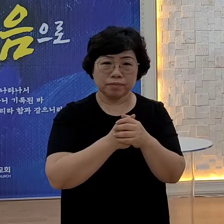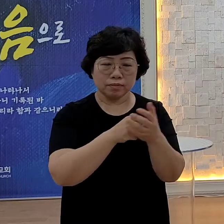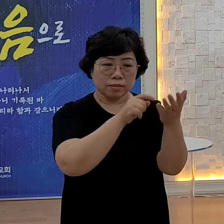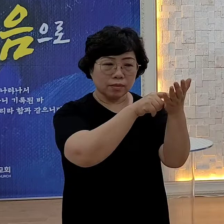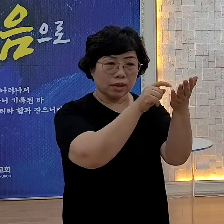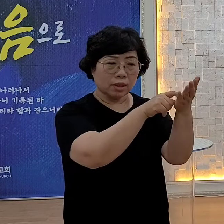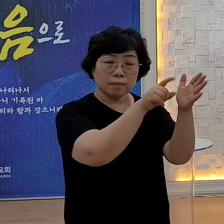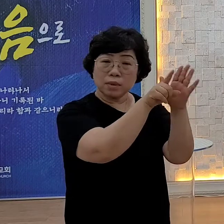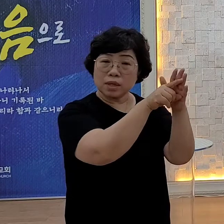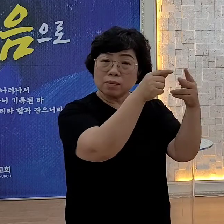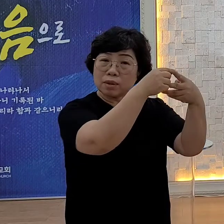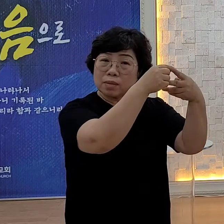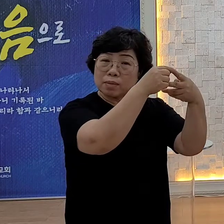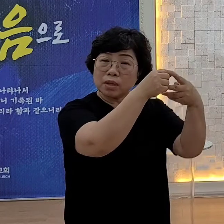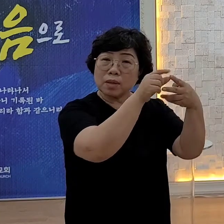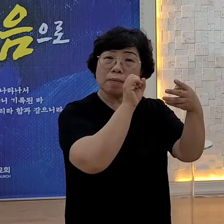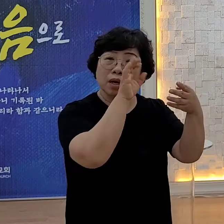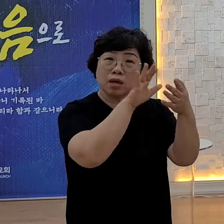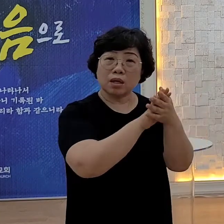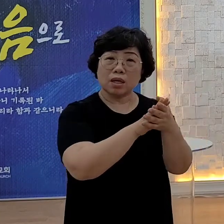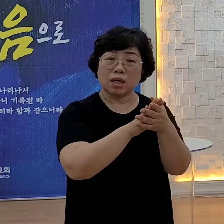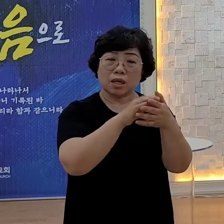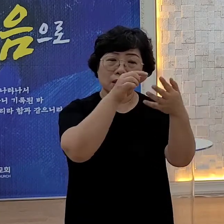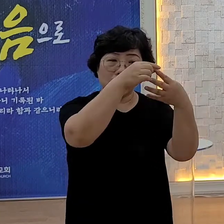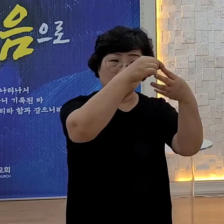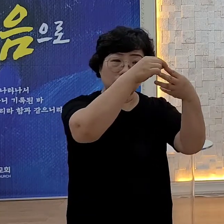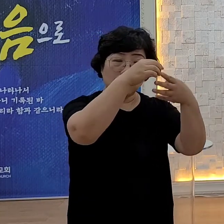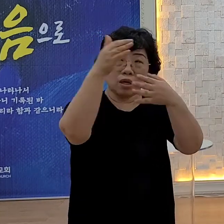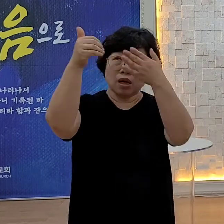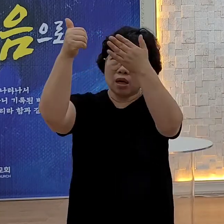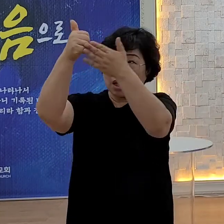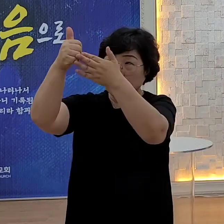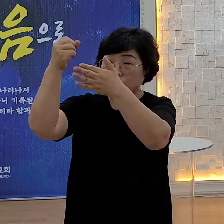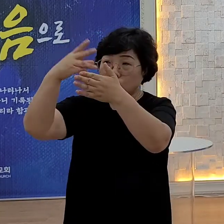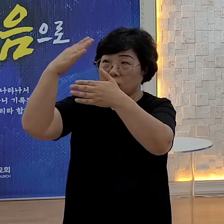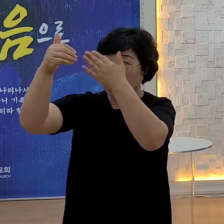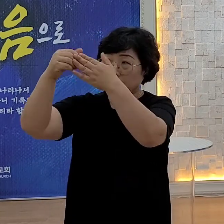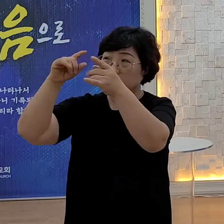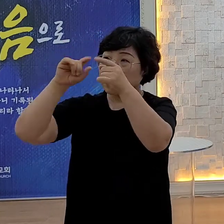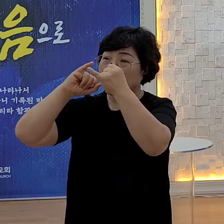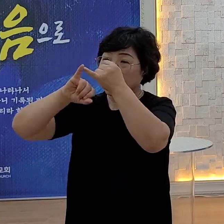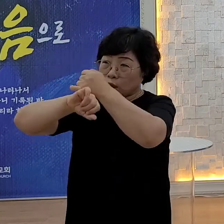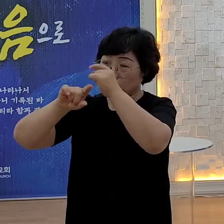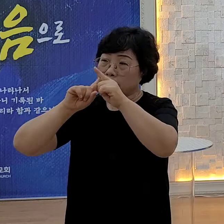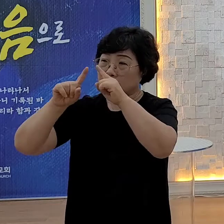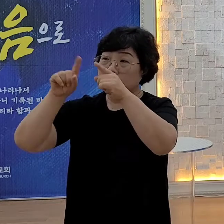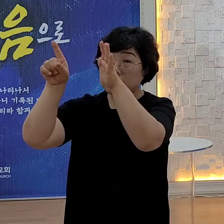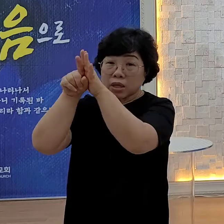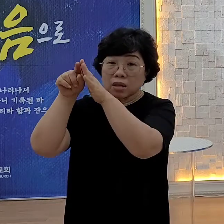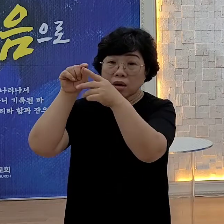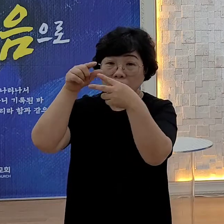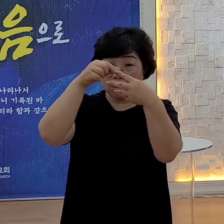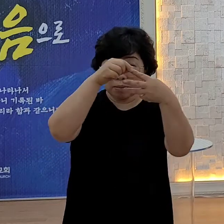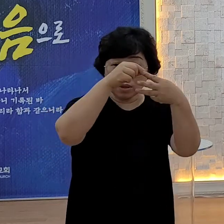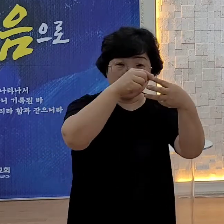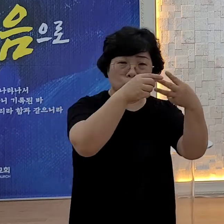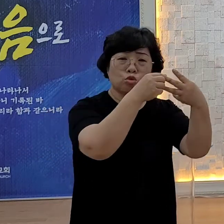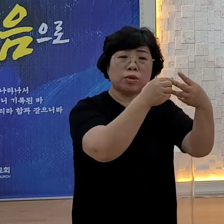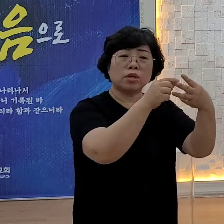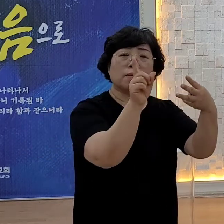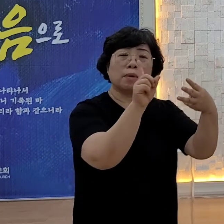아브라함과 사라를 예를 든 거예요. 잊지 마세요. 이게 믿음이다. 그런데 두 번째는 오늘 나누고 싶은 게